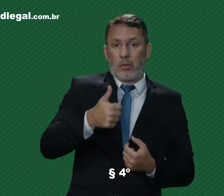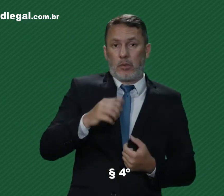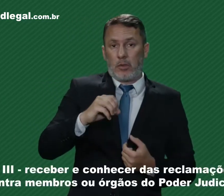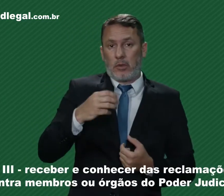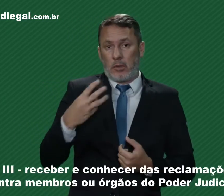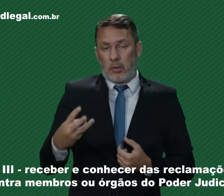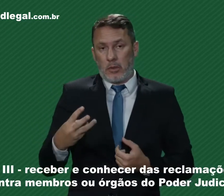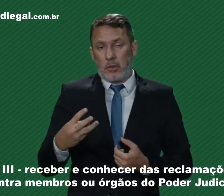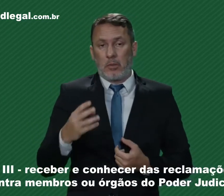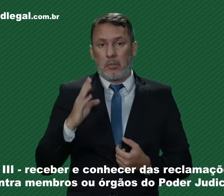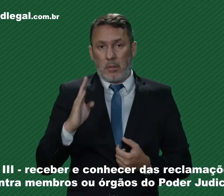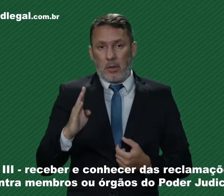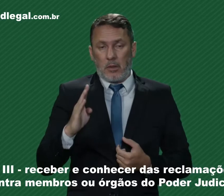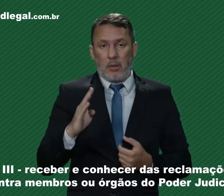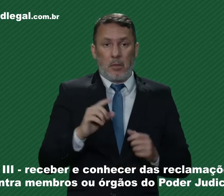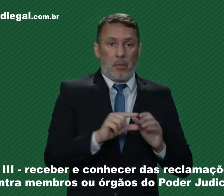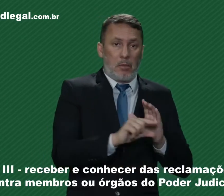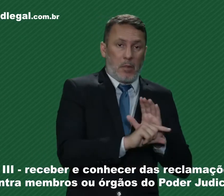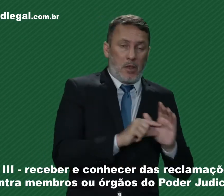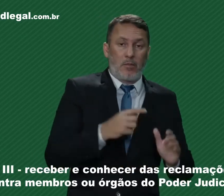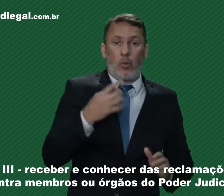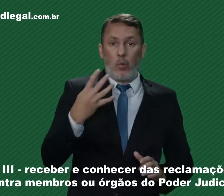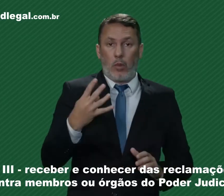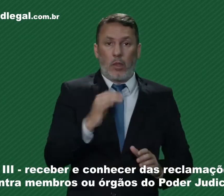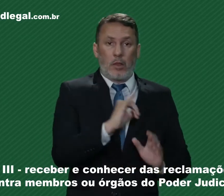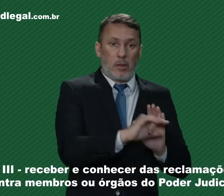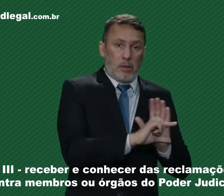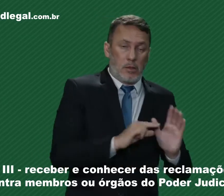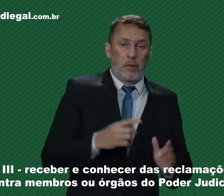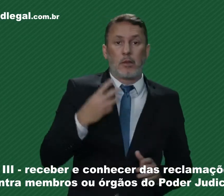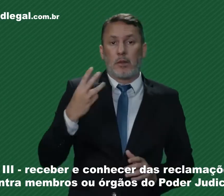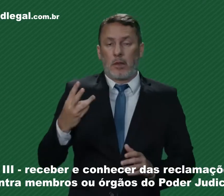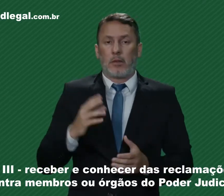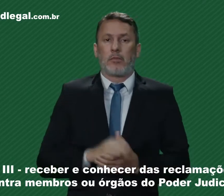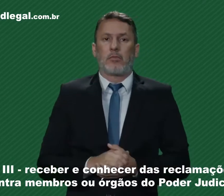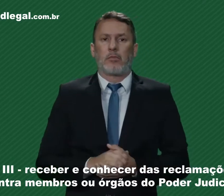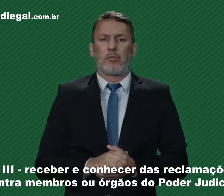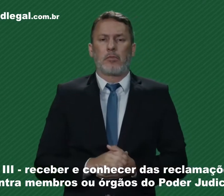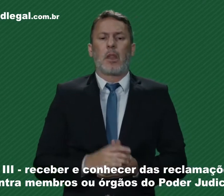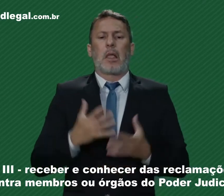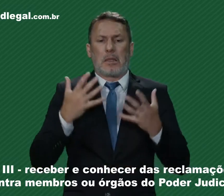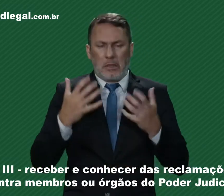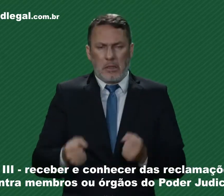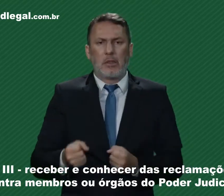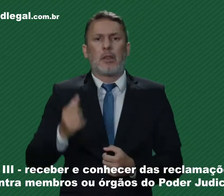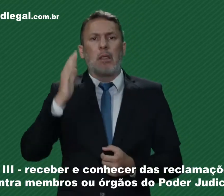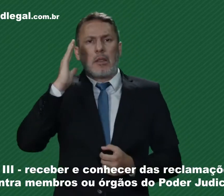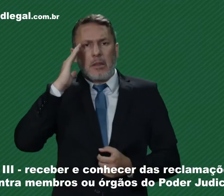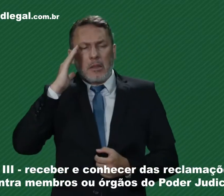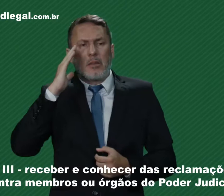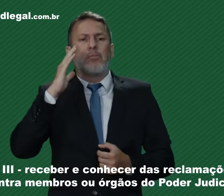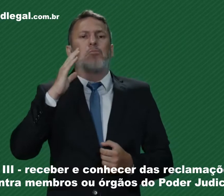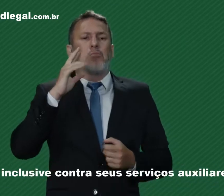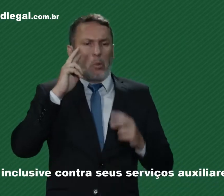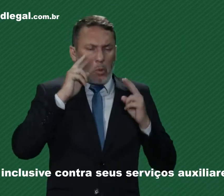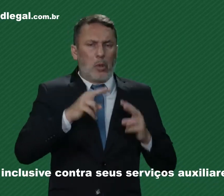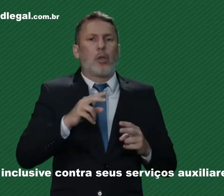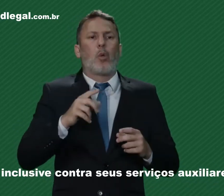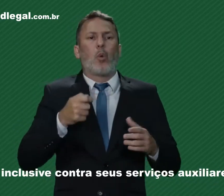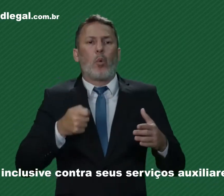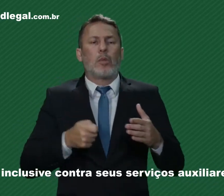Parágrafo 4º. Inciso 3. Receber e conhecer das reclamações contra membros ou órgãos do Poder